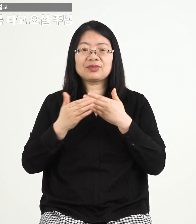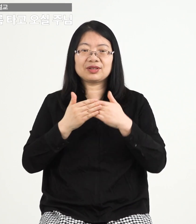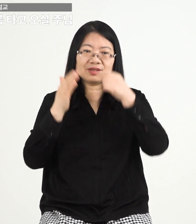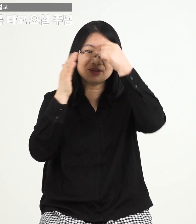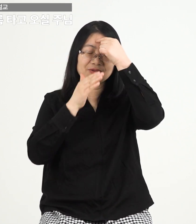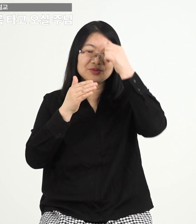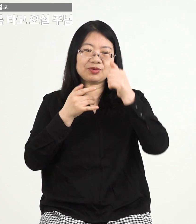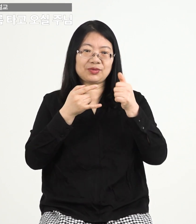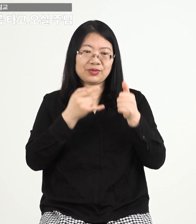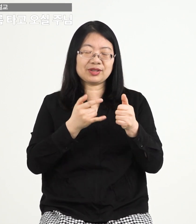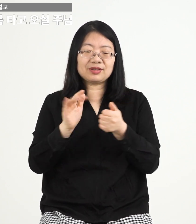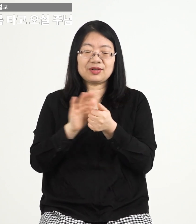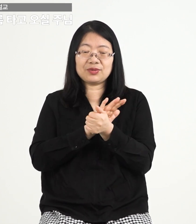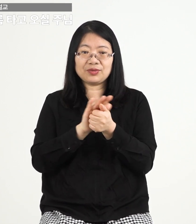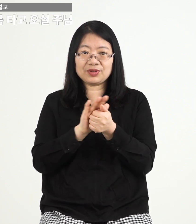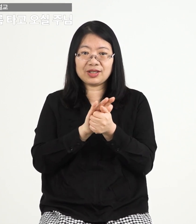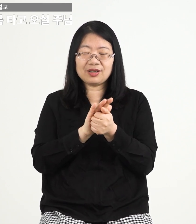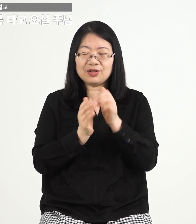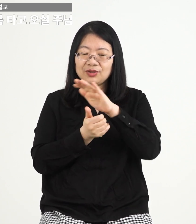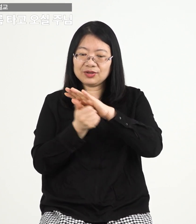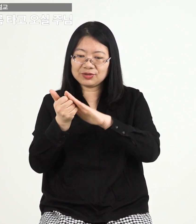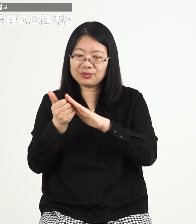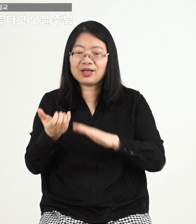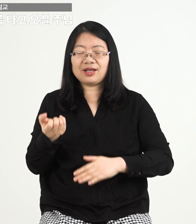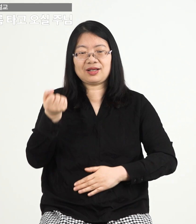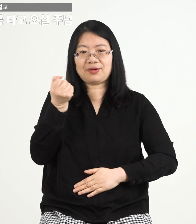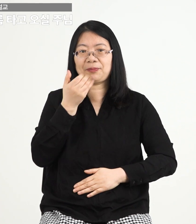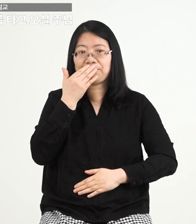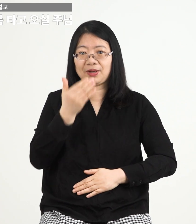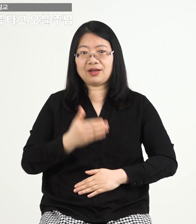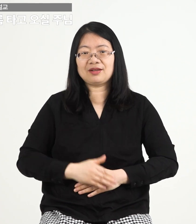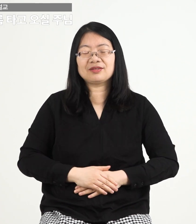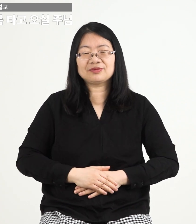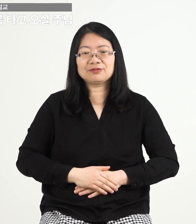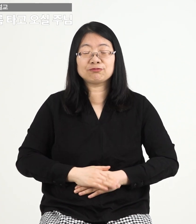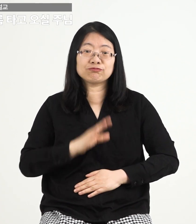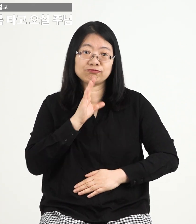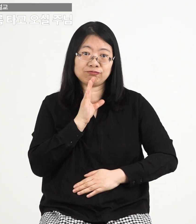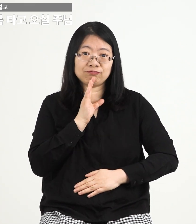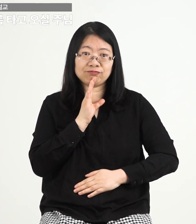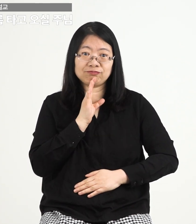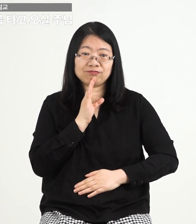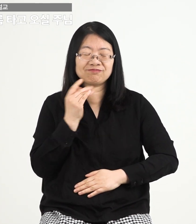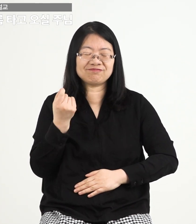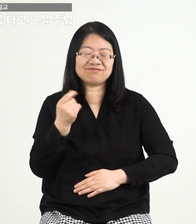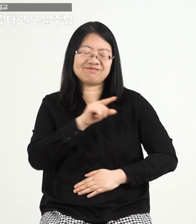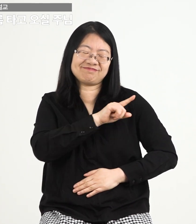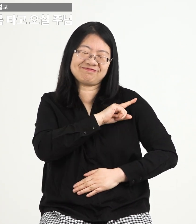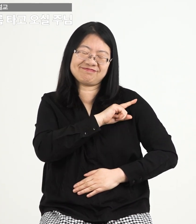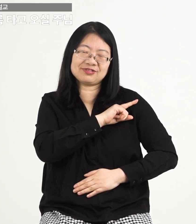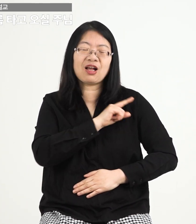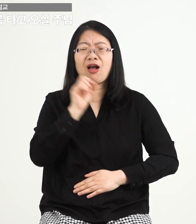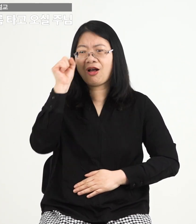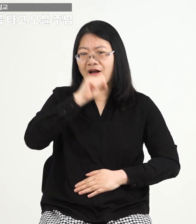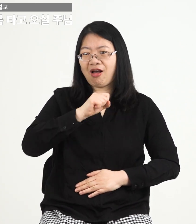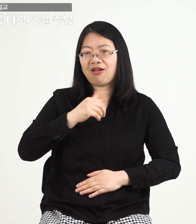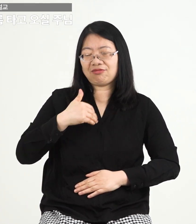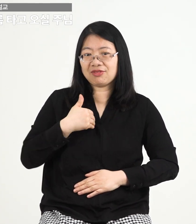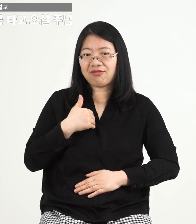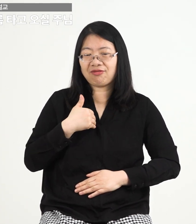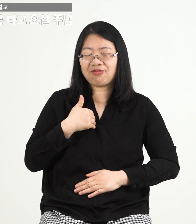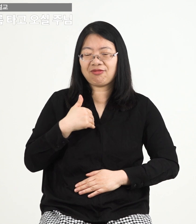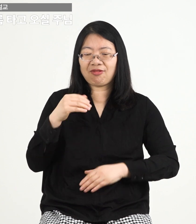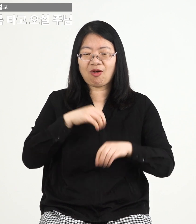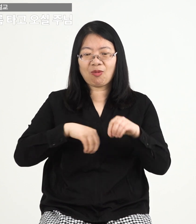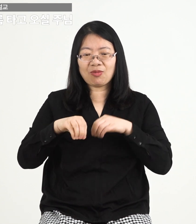성도들에게 위로와 소망이 되는 책이다. 맞죠, 여러분? 가장 내가